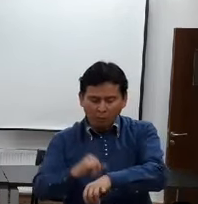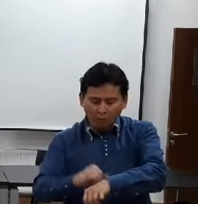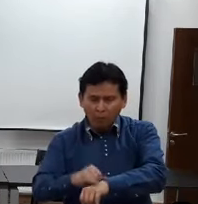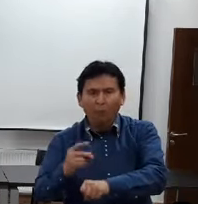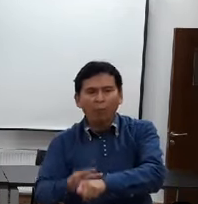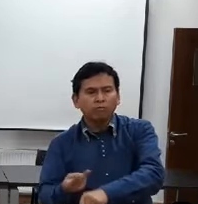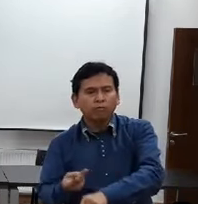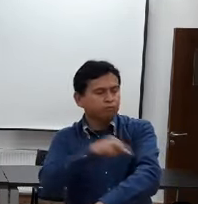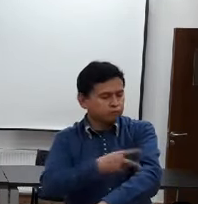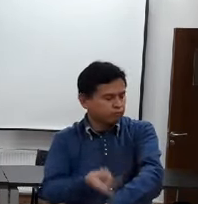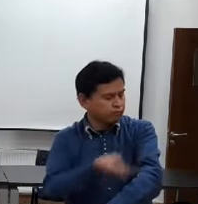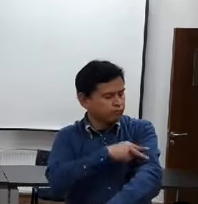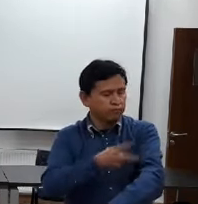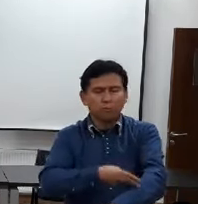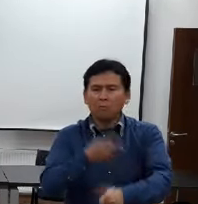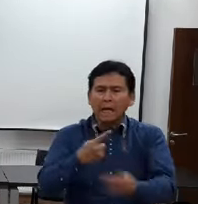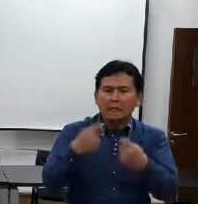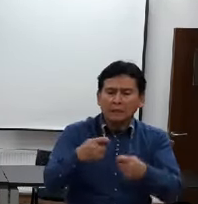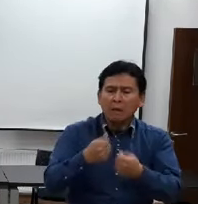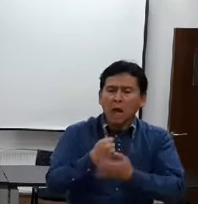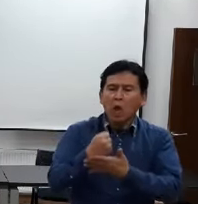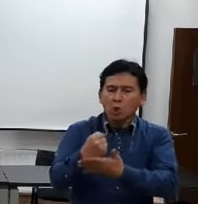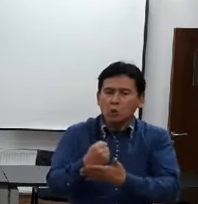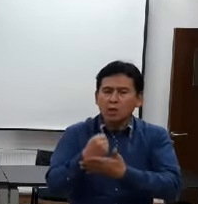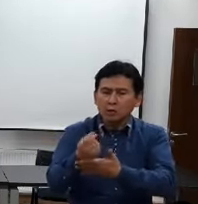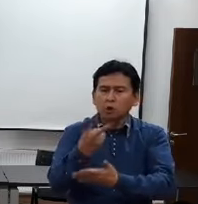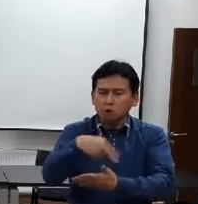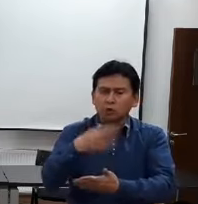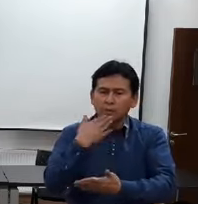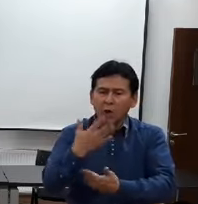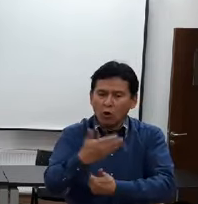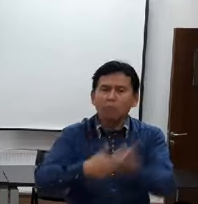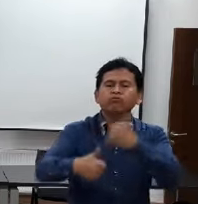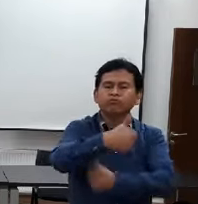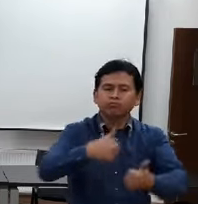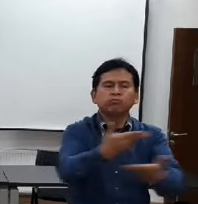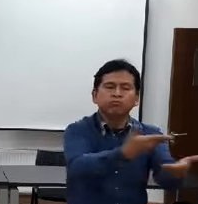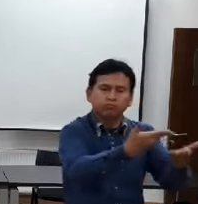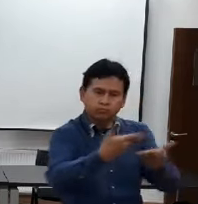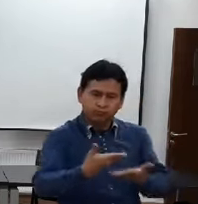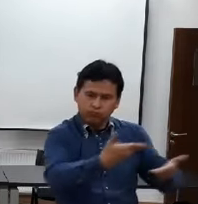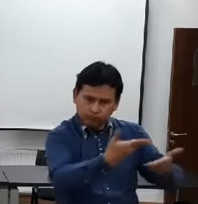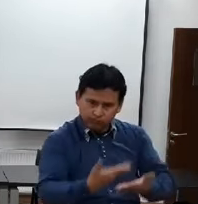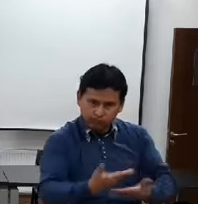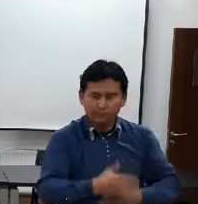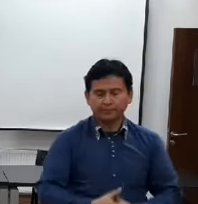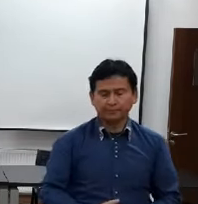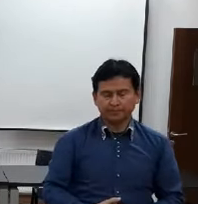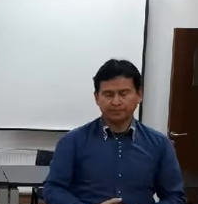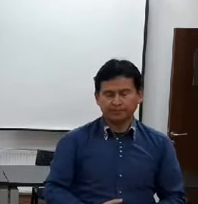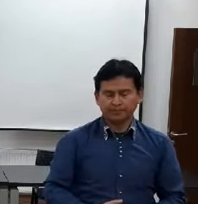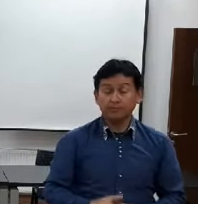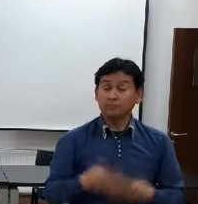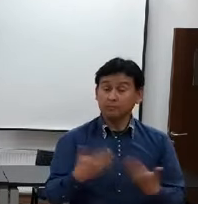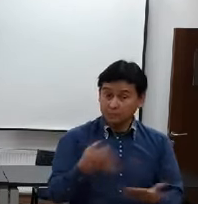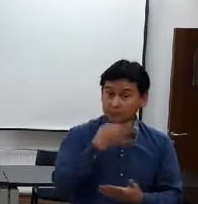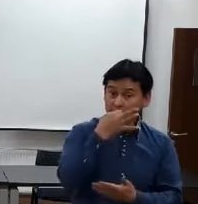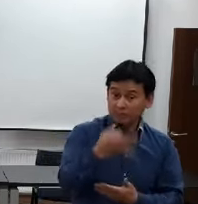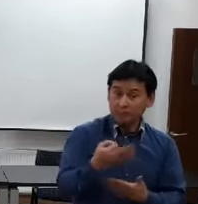recibir los tratamientos adecuados nosotros también estamos dispuestos para recibir a todos los habitantes. Dicho esto